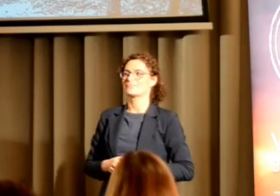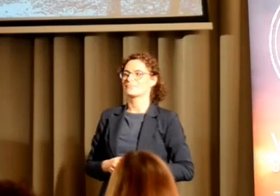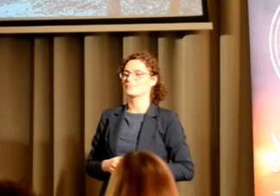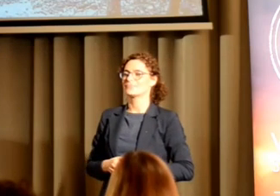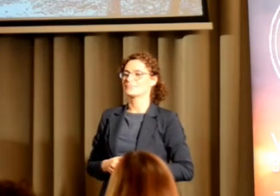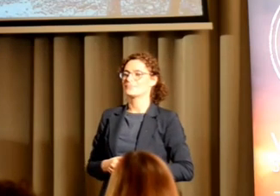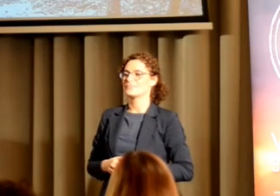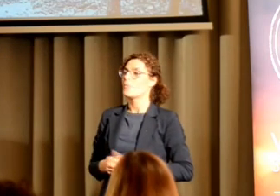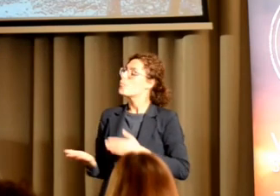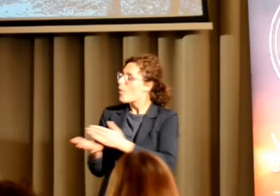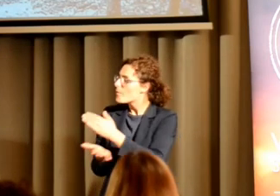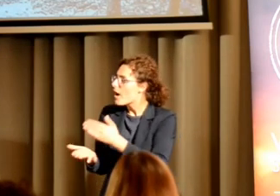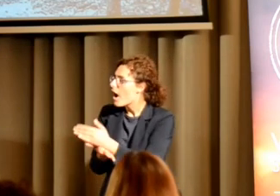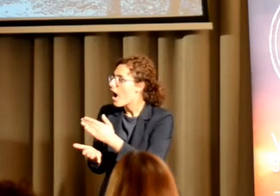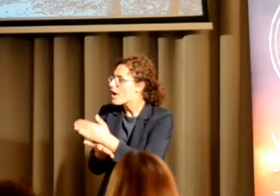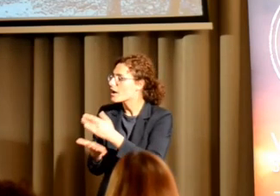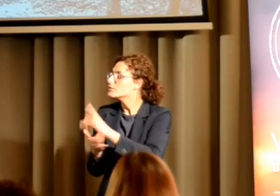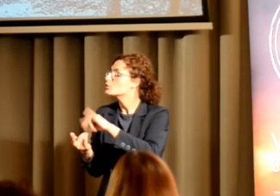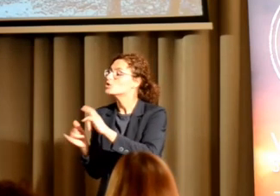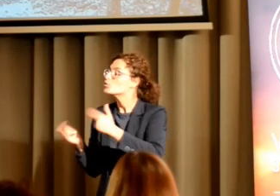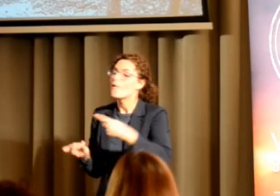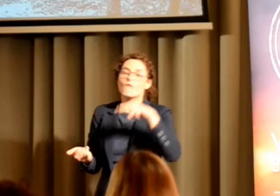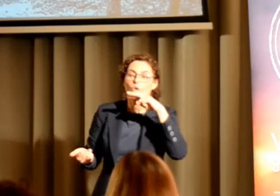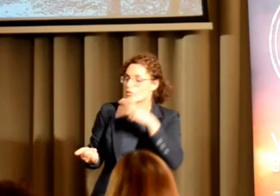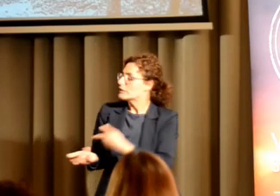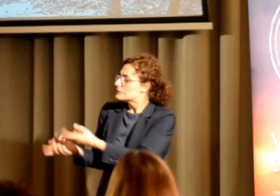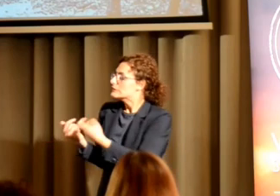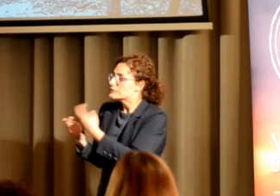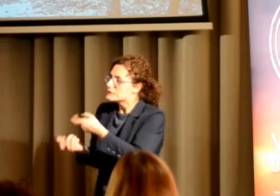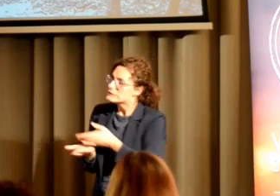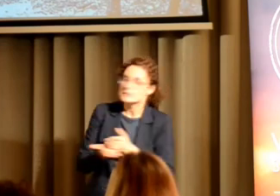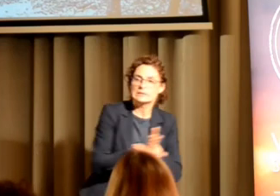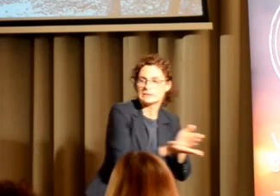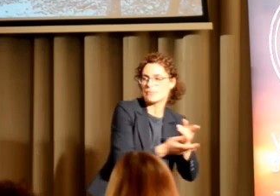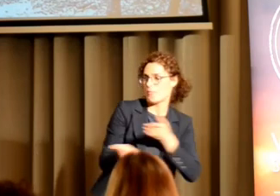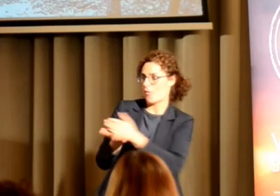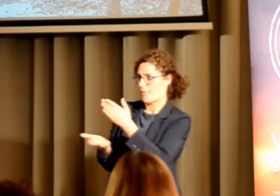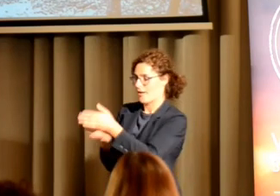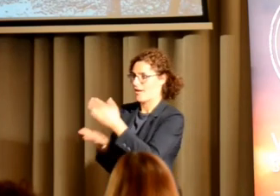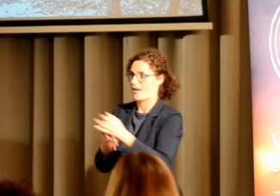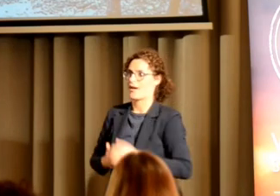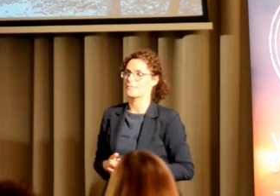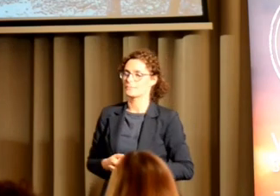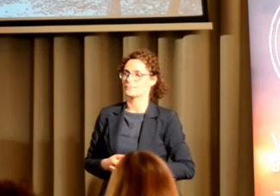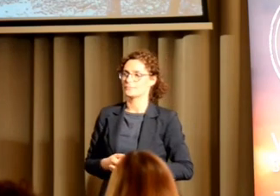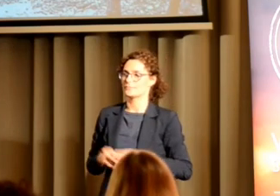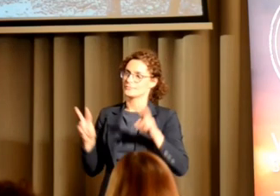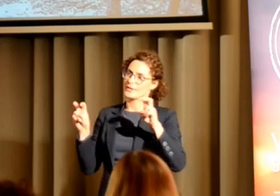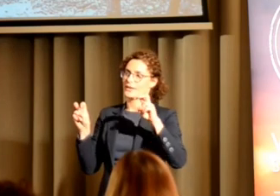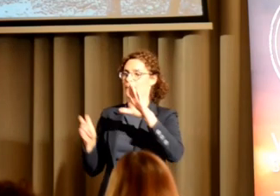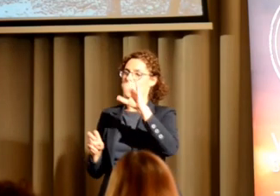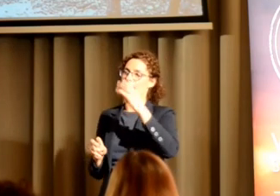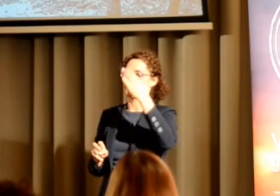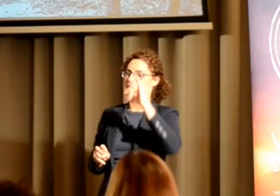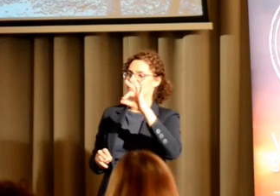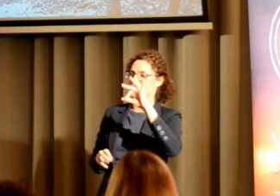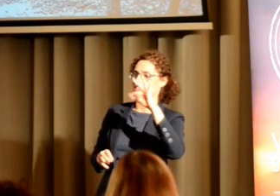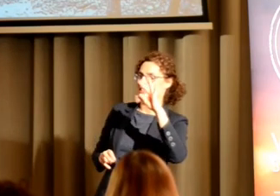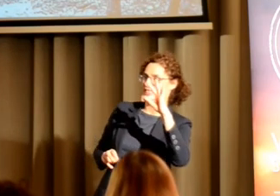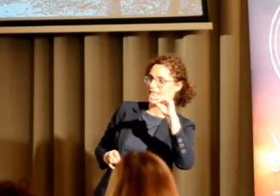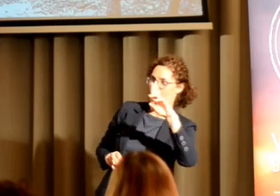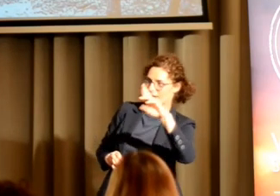przytrzymuje je troszkę przy noży albo przeprowadza do wodotoju. Jest to generalnie taka funkcja babysittera.